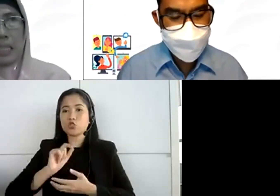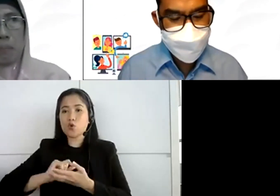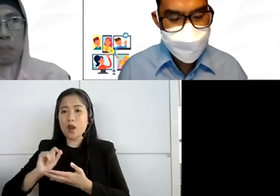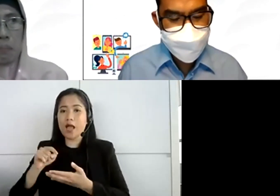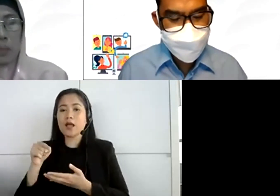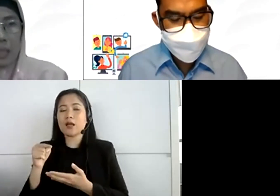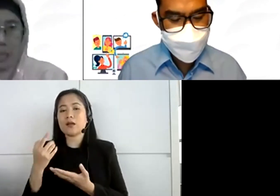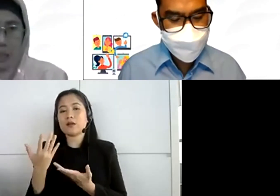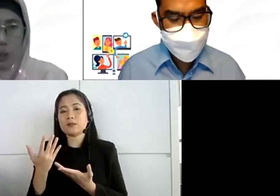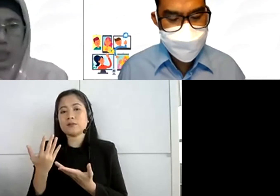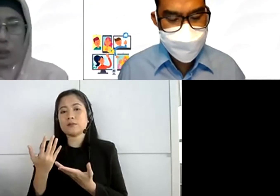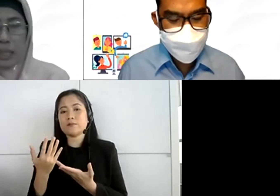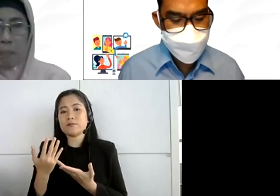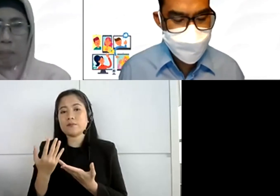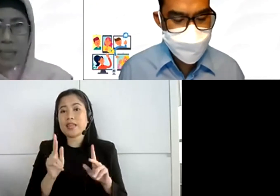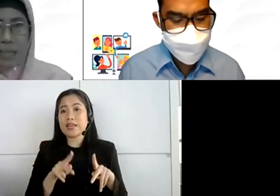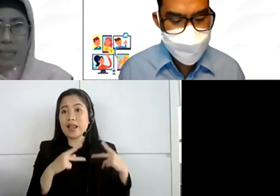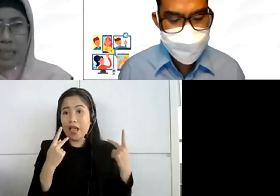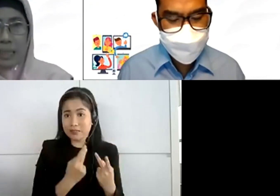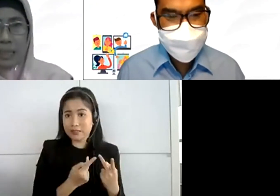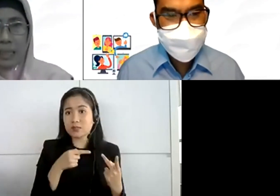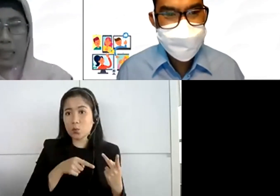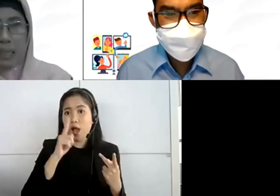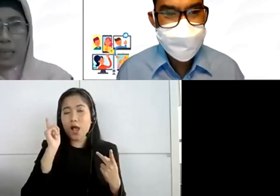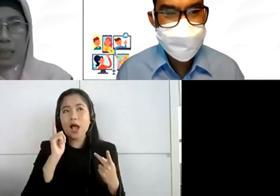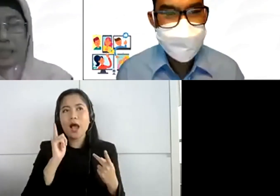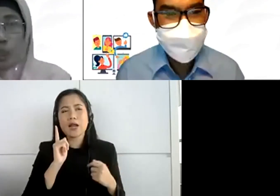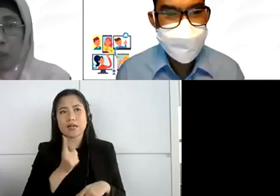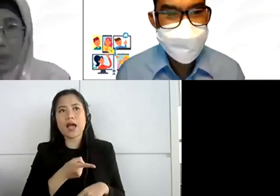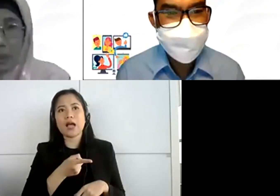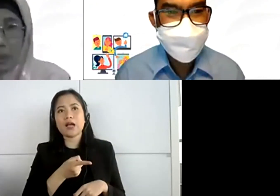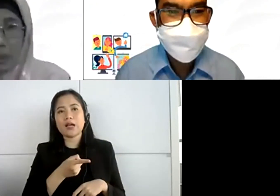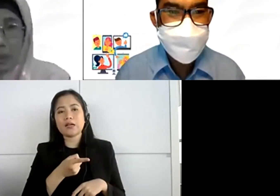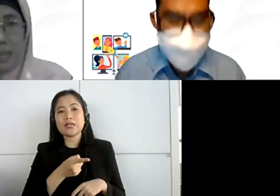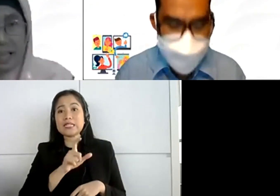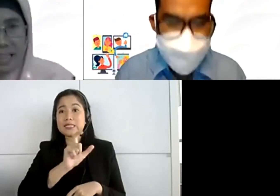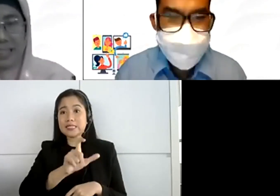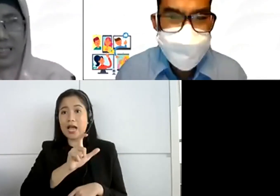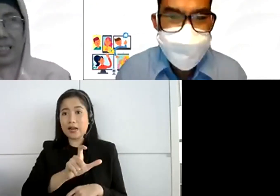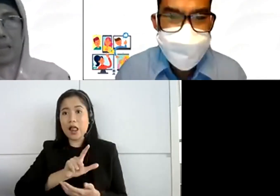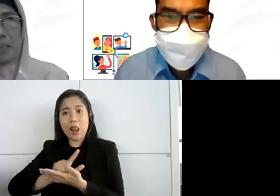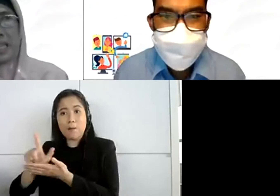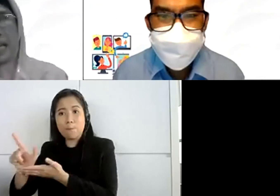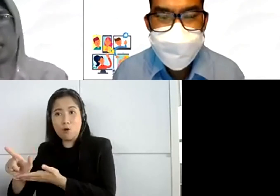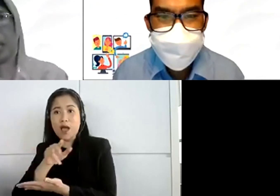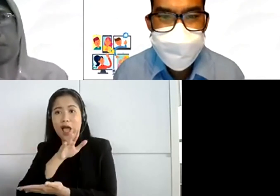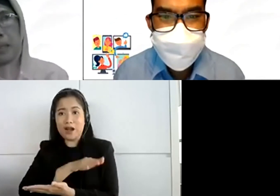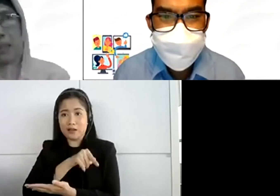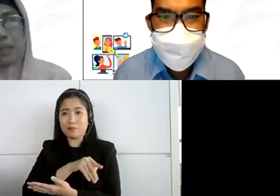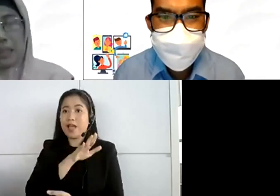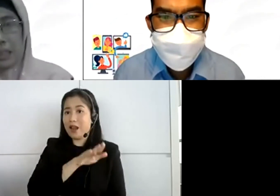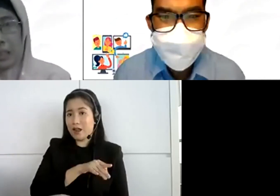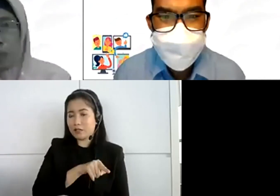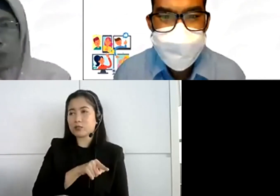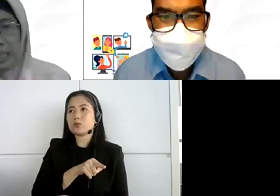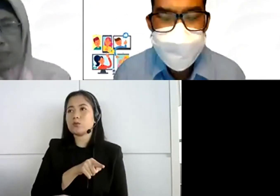di kelas itu kan sudah dipasang ini jalur pengaduan pengaduan anak. Jadi seandainya anak